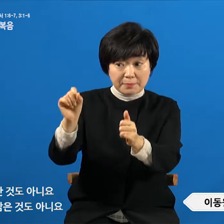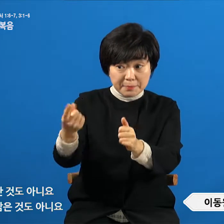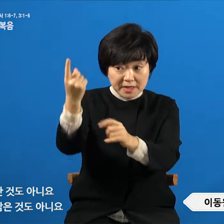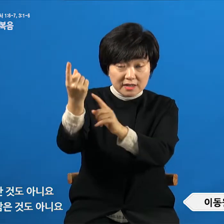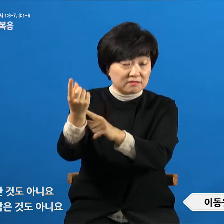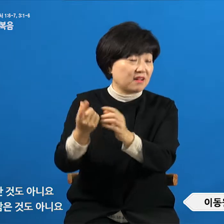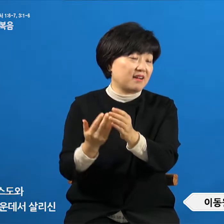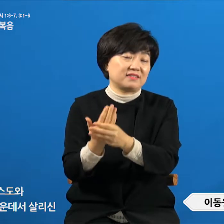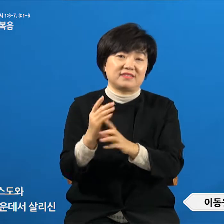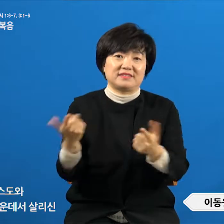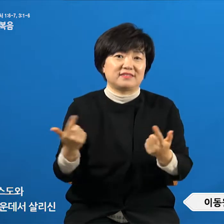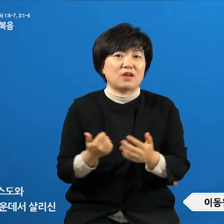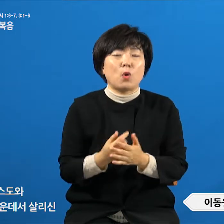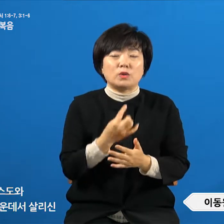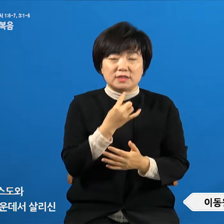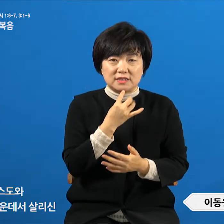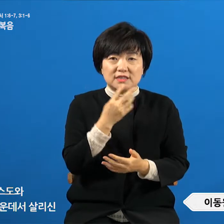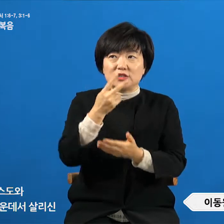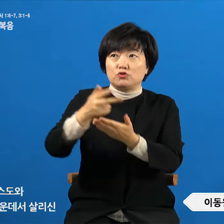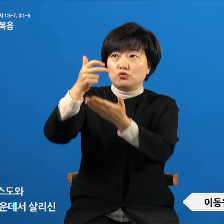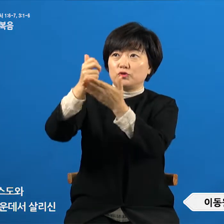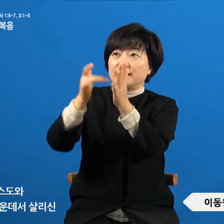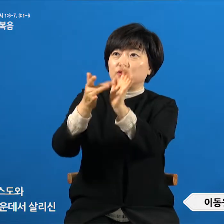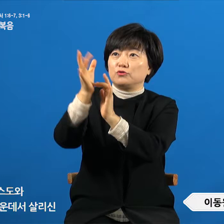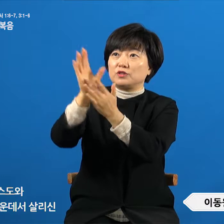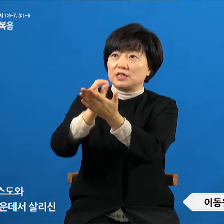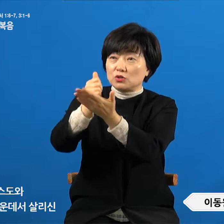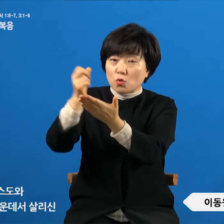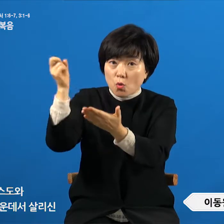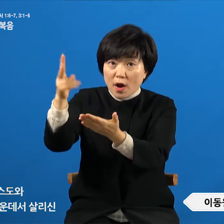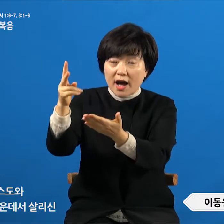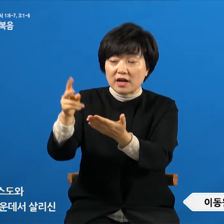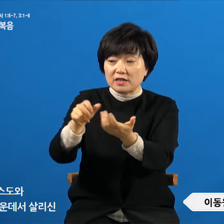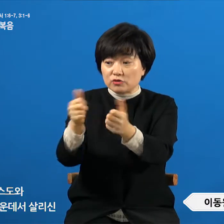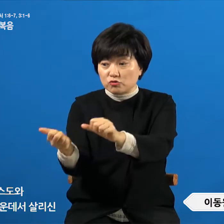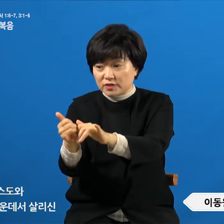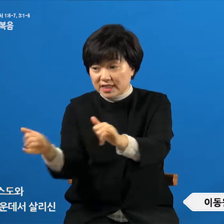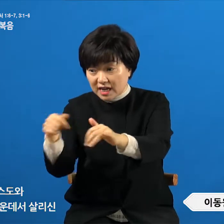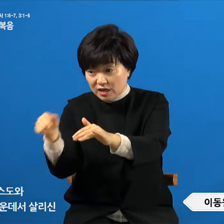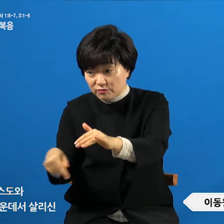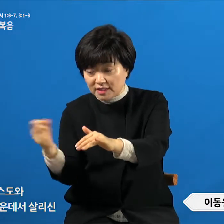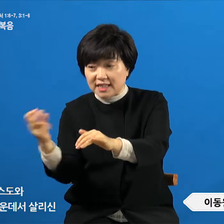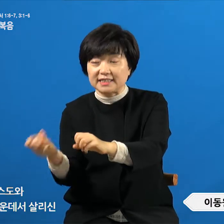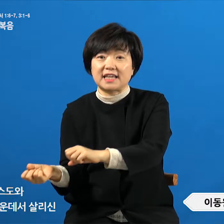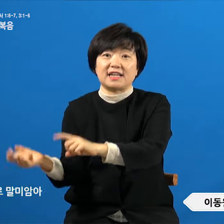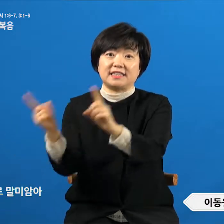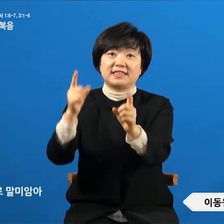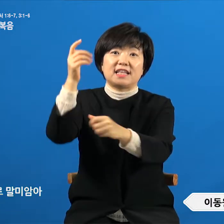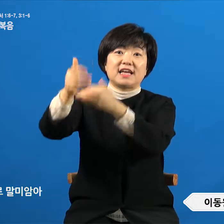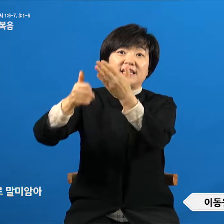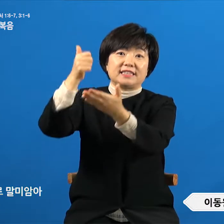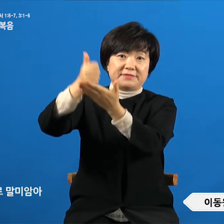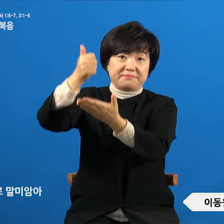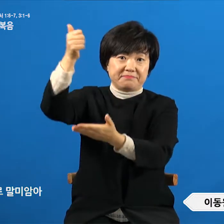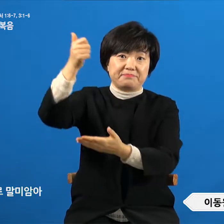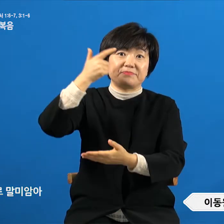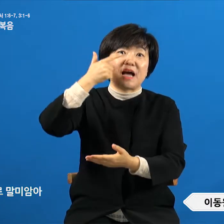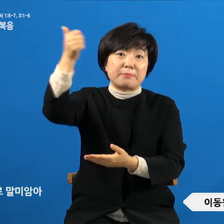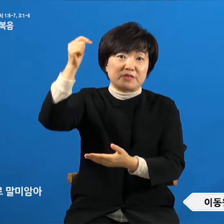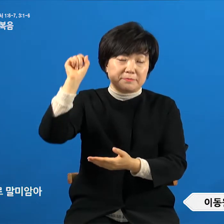사람으로 말미암은 것도 아니요 오직 주 예수 그리스도와 그를 죽은 자 가운데서 살리신